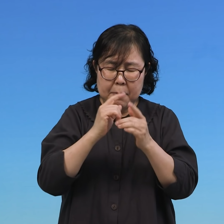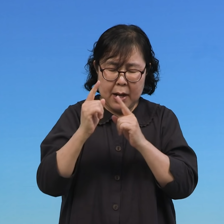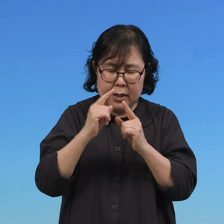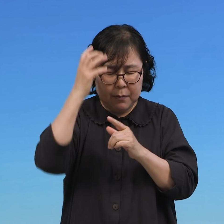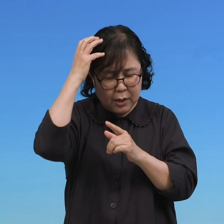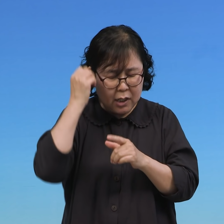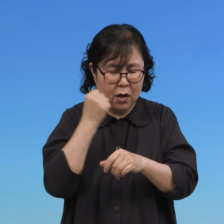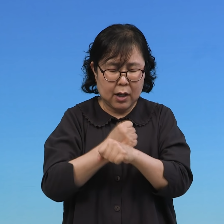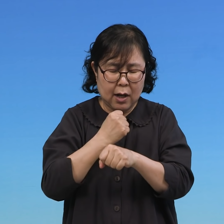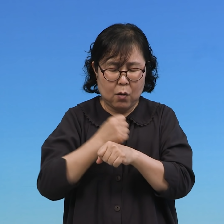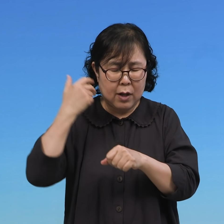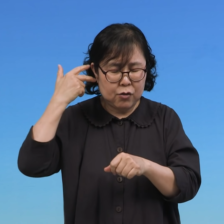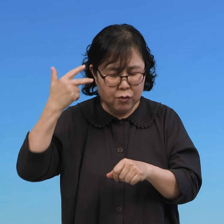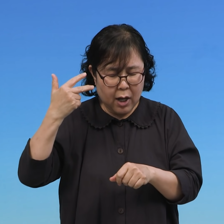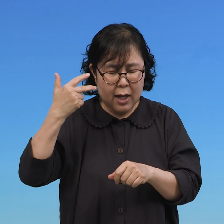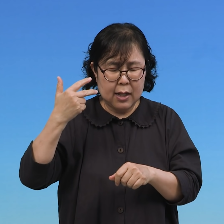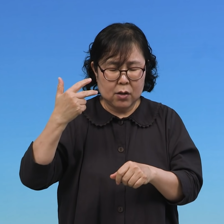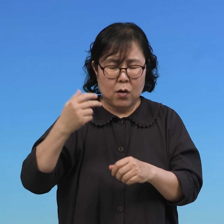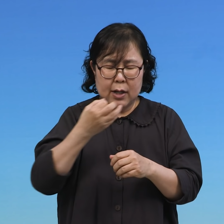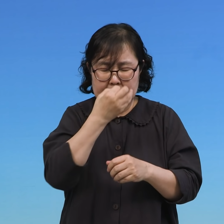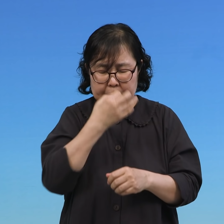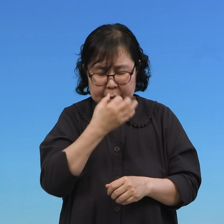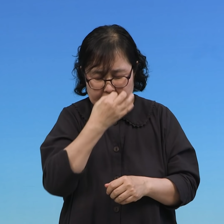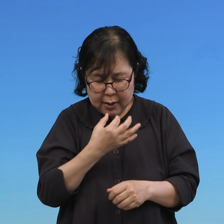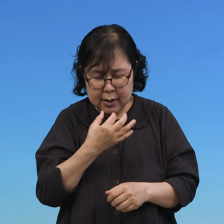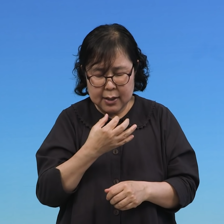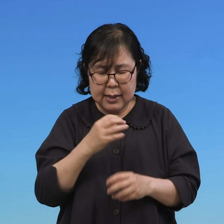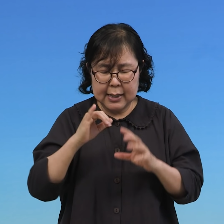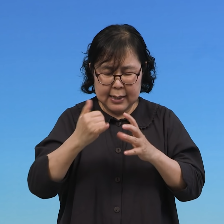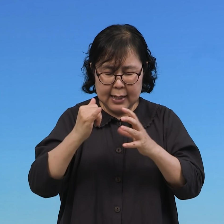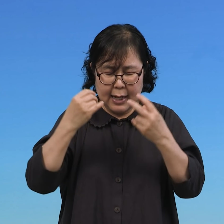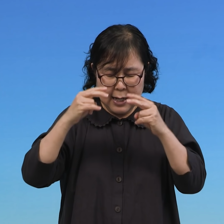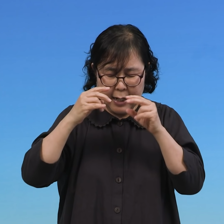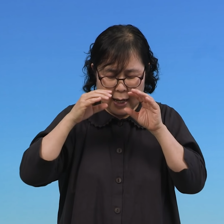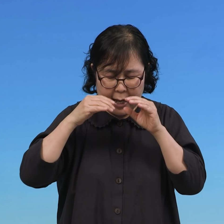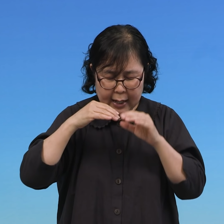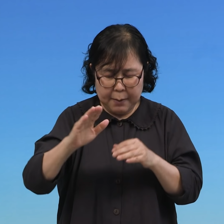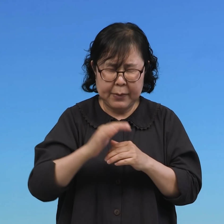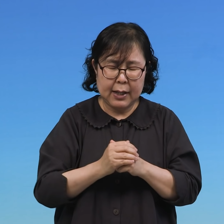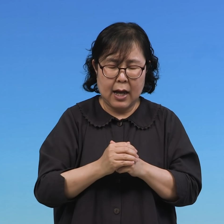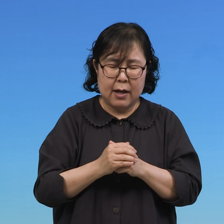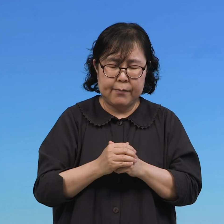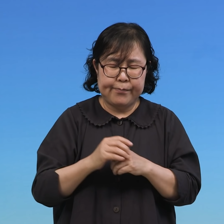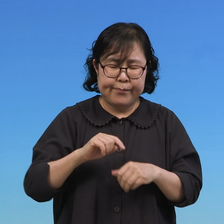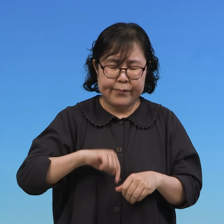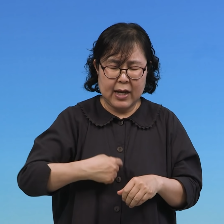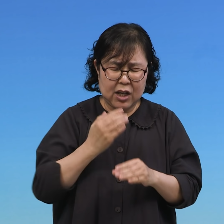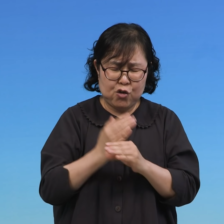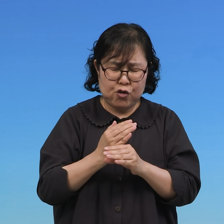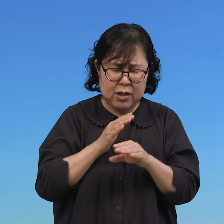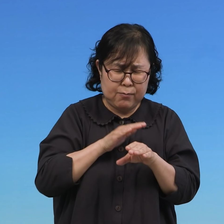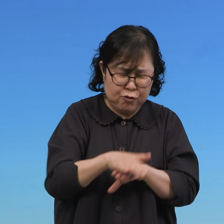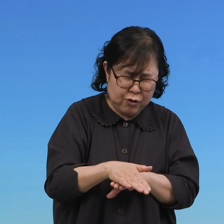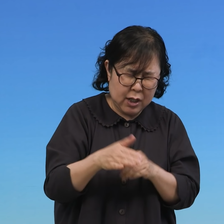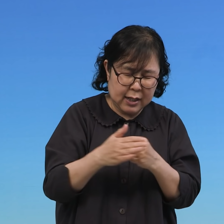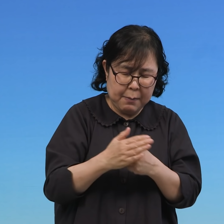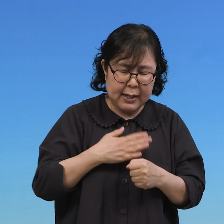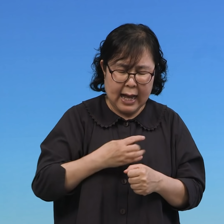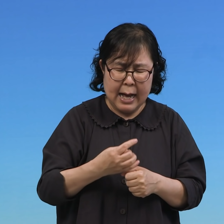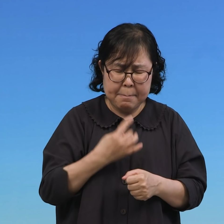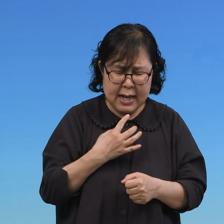하나님 말씀을 기억하고 이번 한 주간 또 아버지 힘든 세상으로 나갑니다. 극단적인 이기주의에 빠져